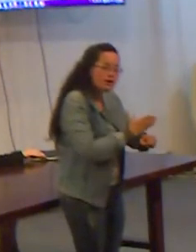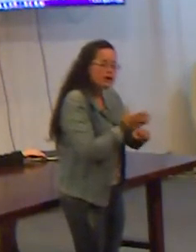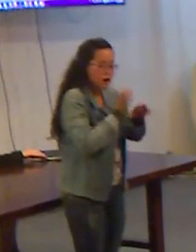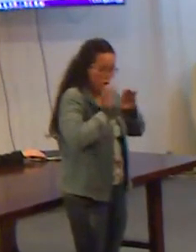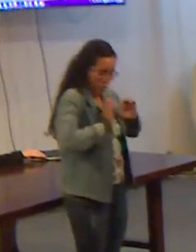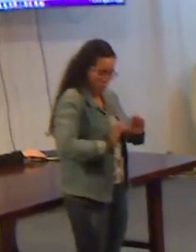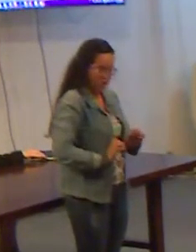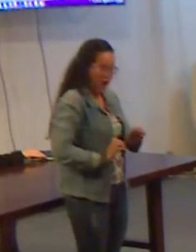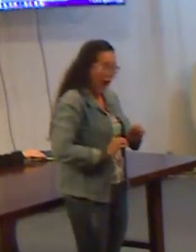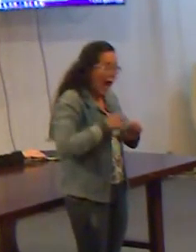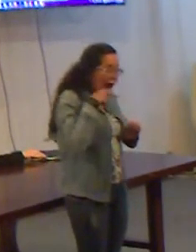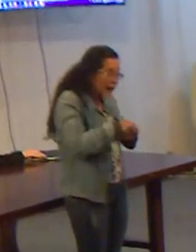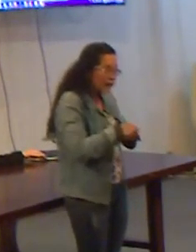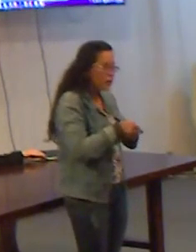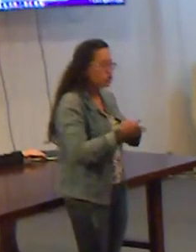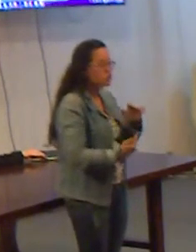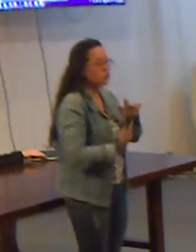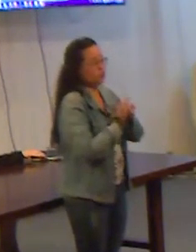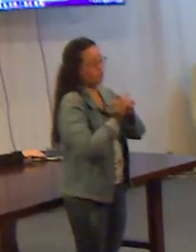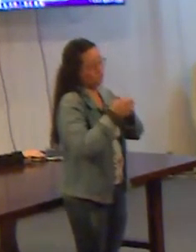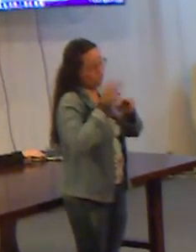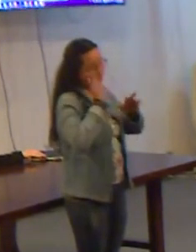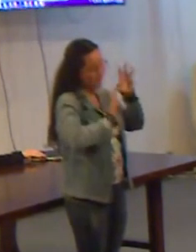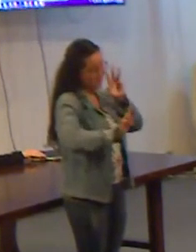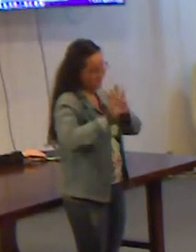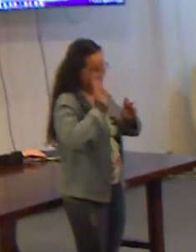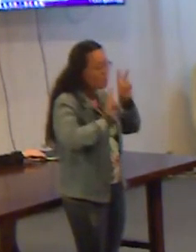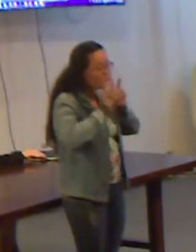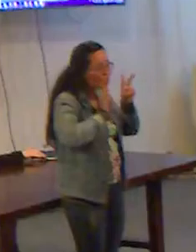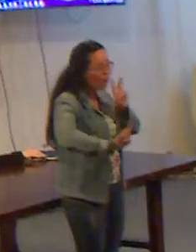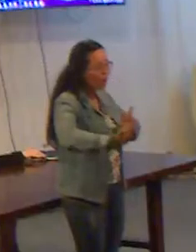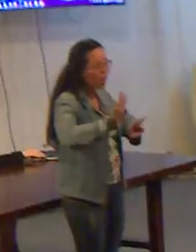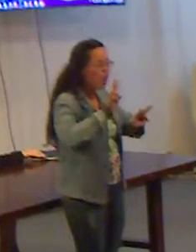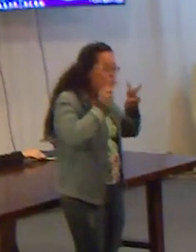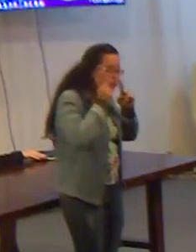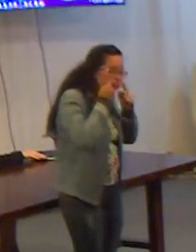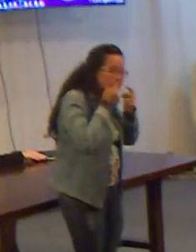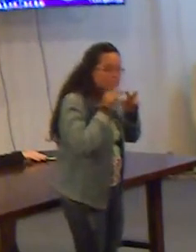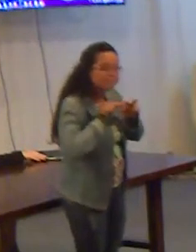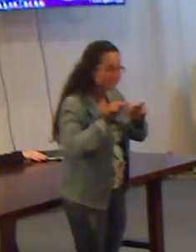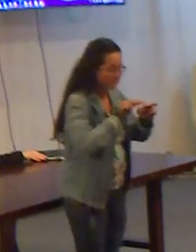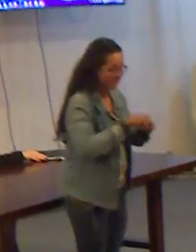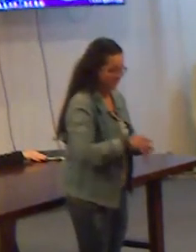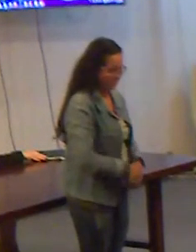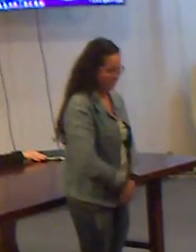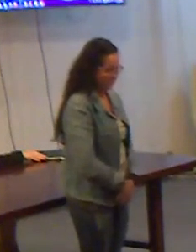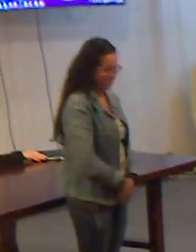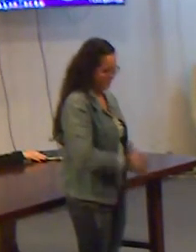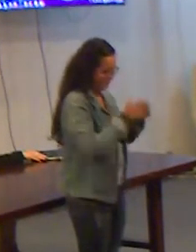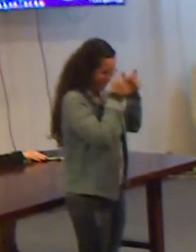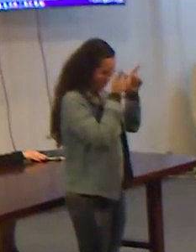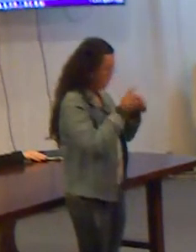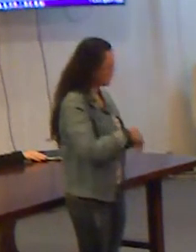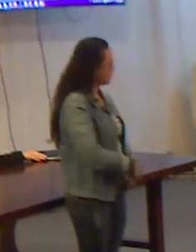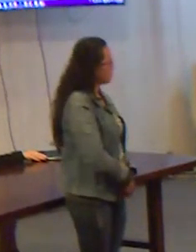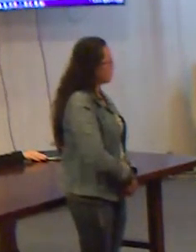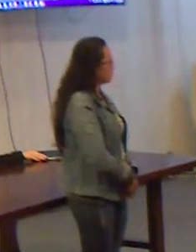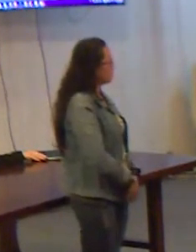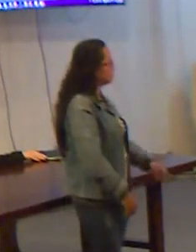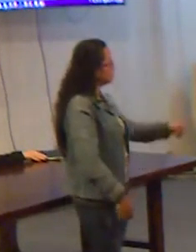corporal y de ahí partimos a lo visual. O sea, Bueno, yo creo que también eso lo hablamos